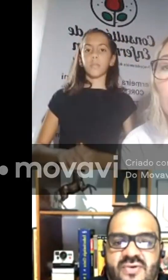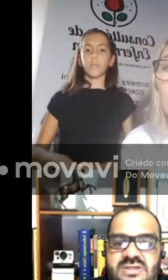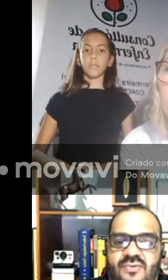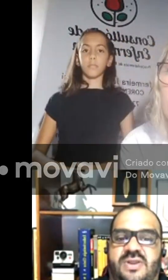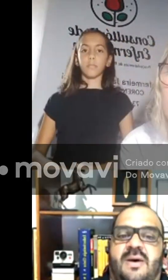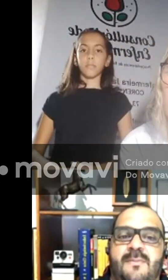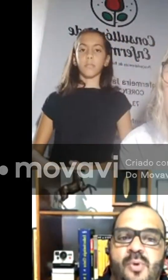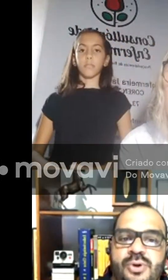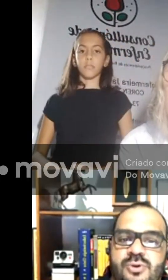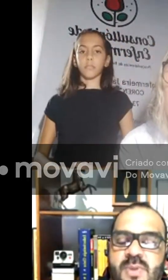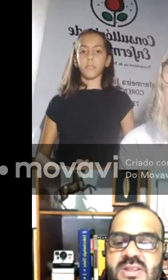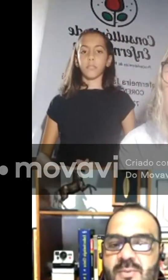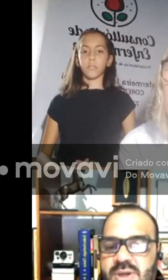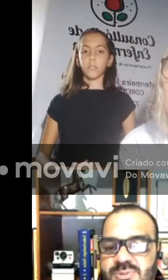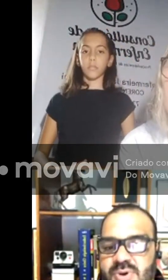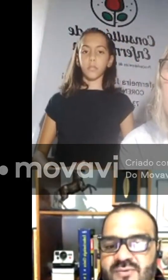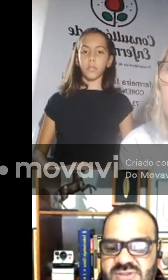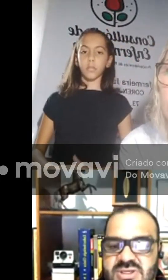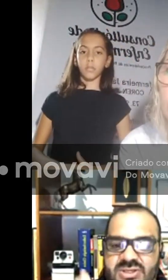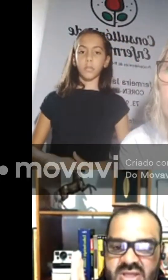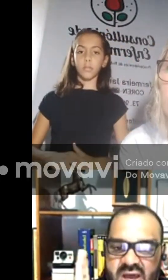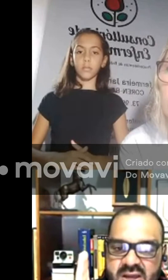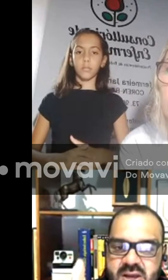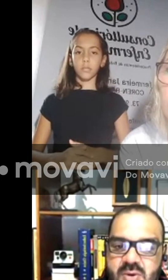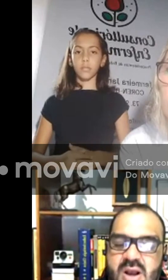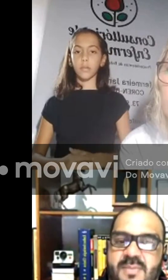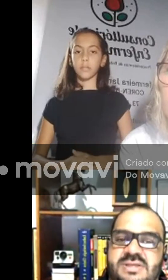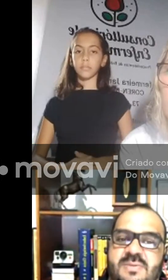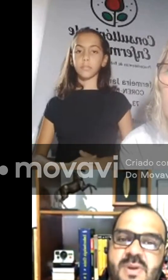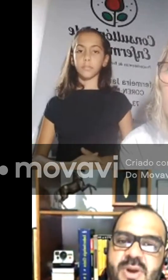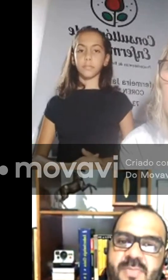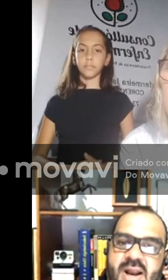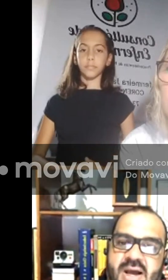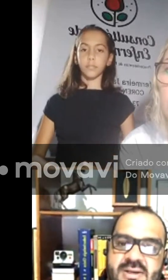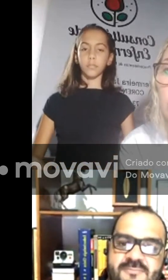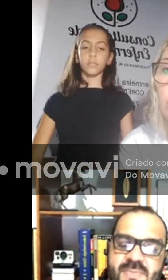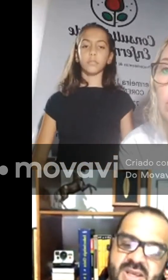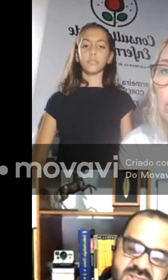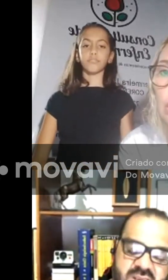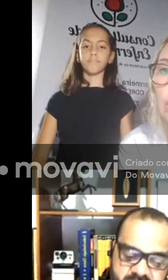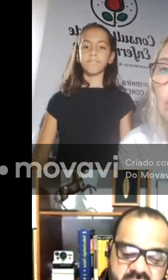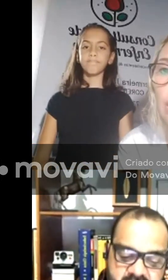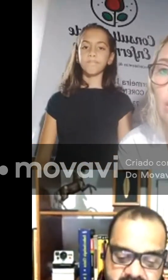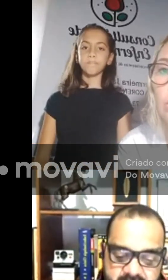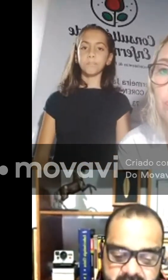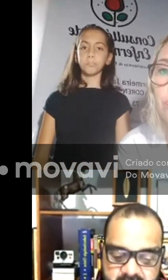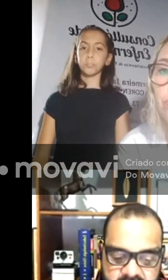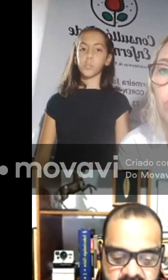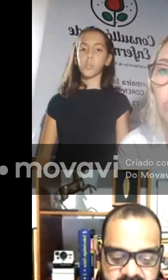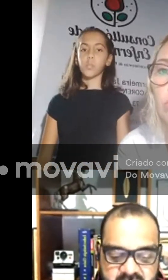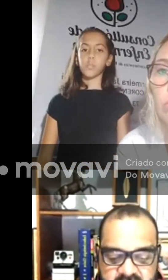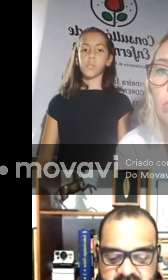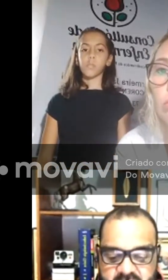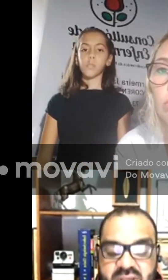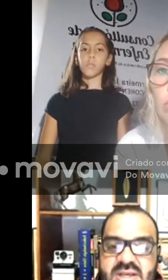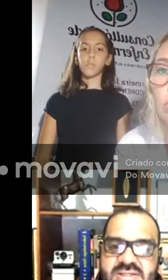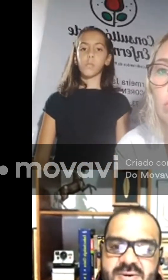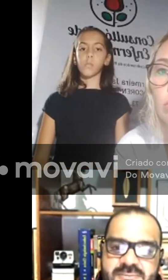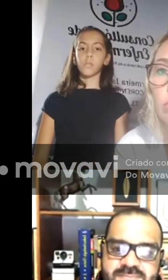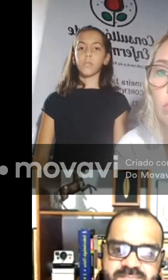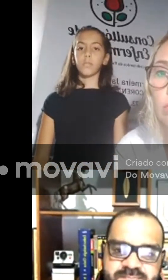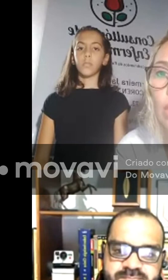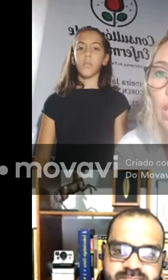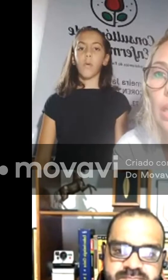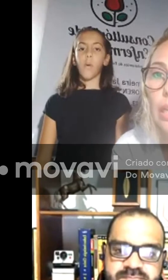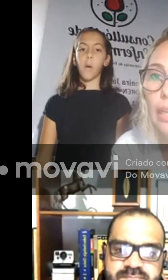não vai te afetar muito mentalmente, porque você já está com a cabeça bem preparada. Essa que é a minha orientação.